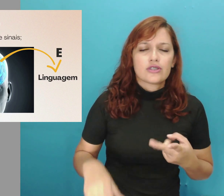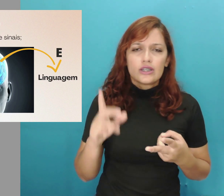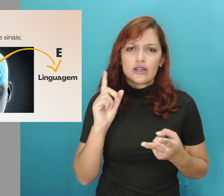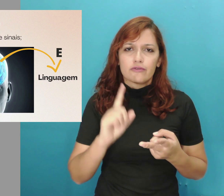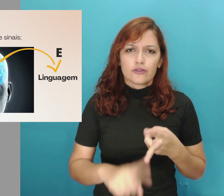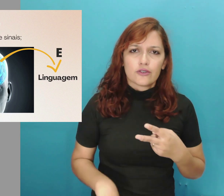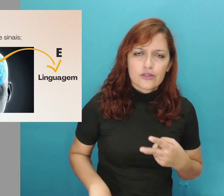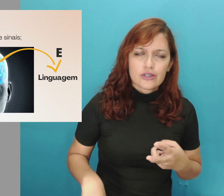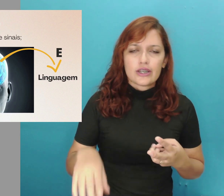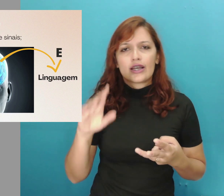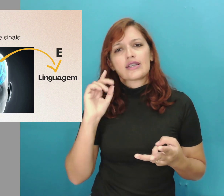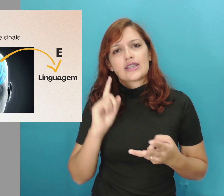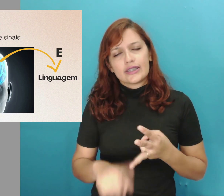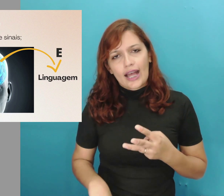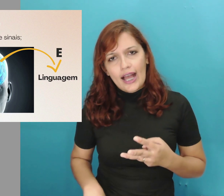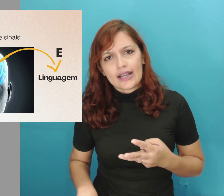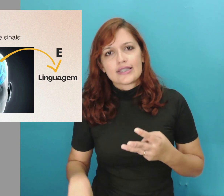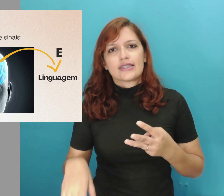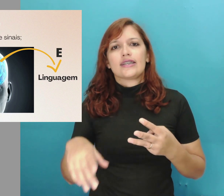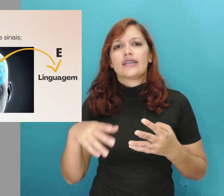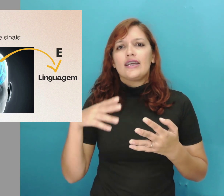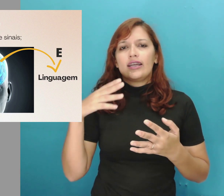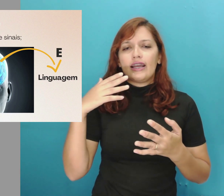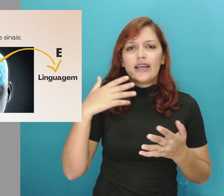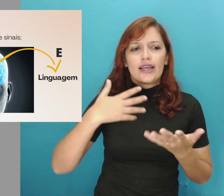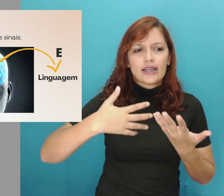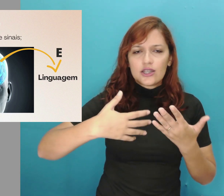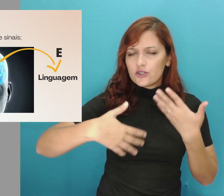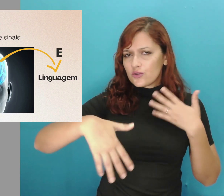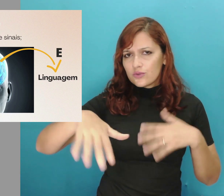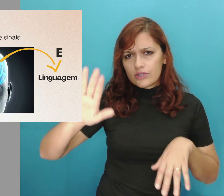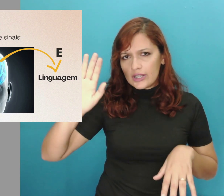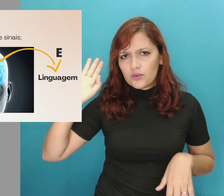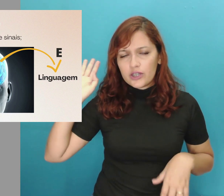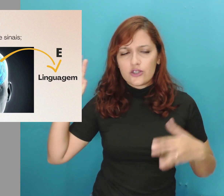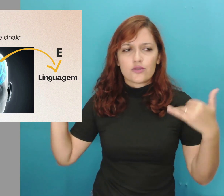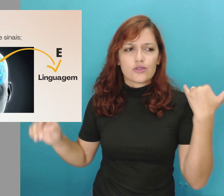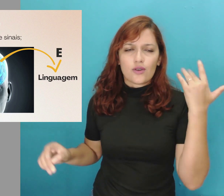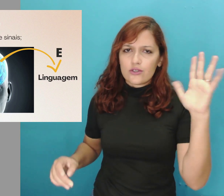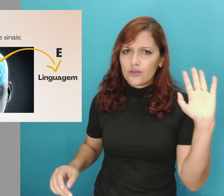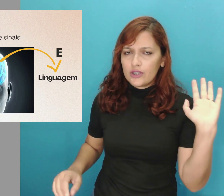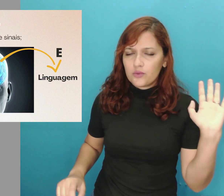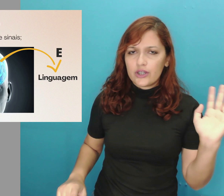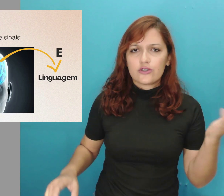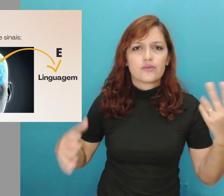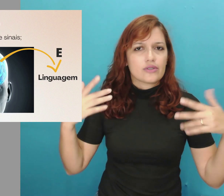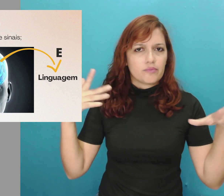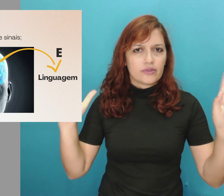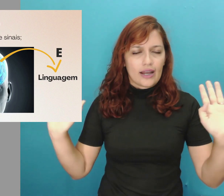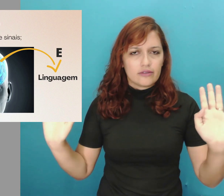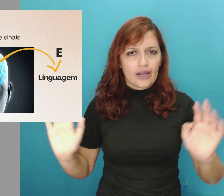Morfologia, fonologia, sintaxe, estudos linguísticos, sociolinguísticos e por aí vai.